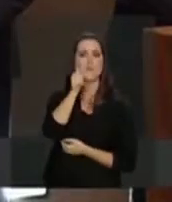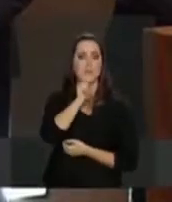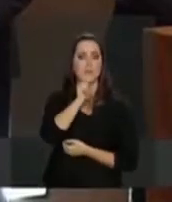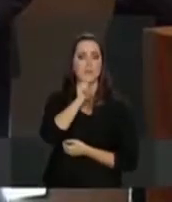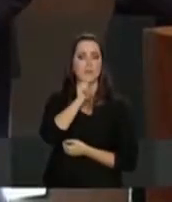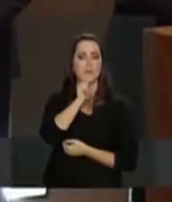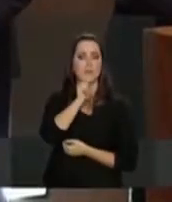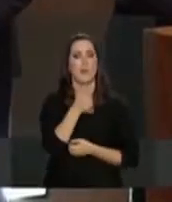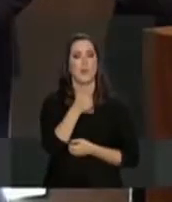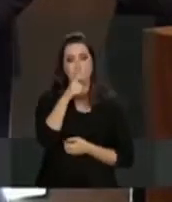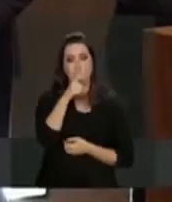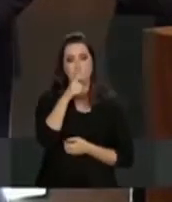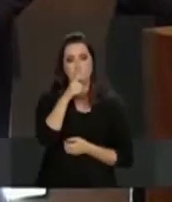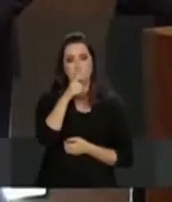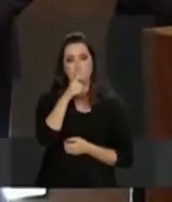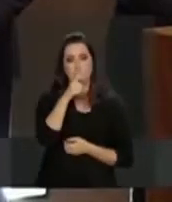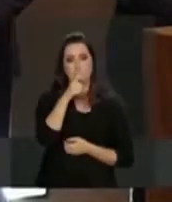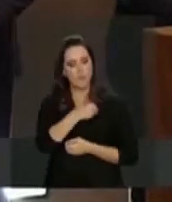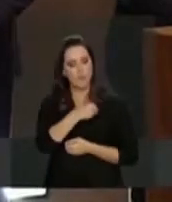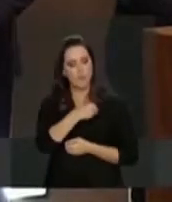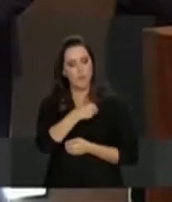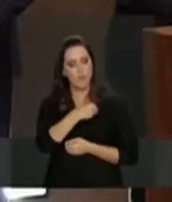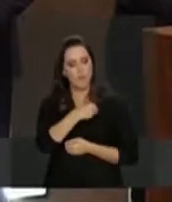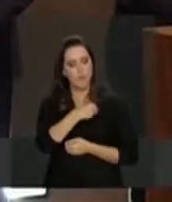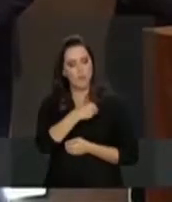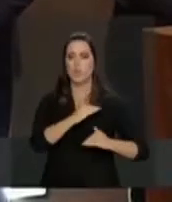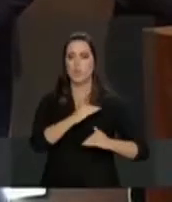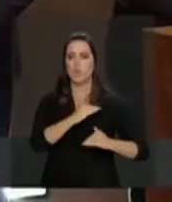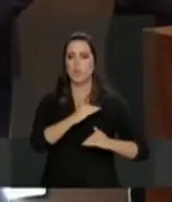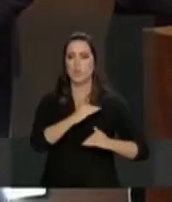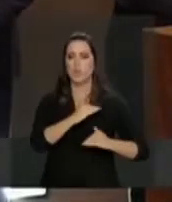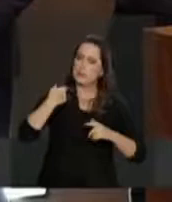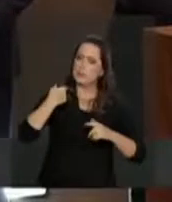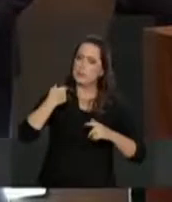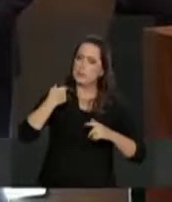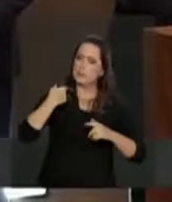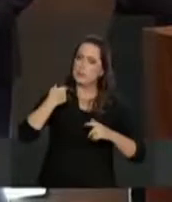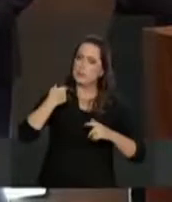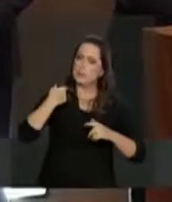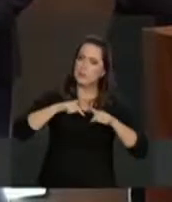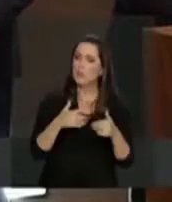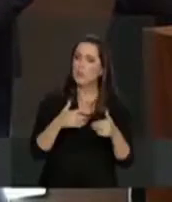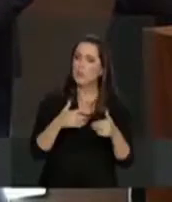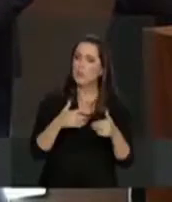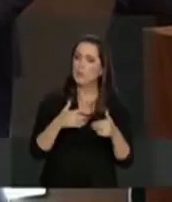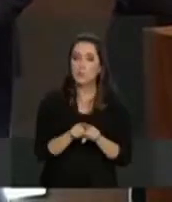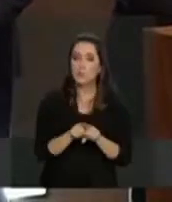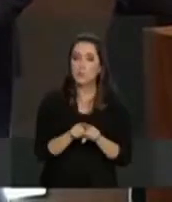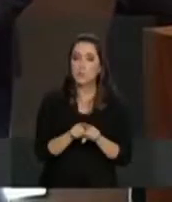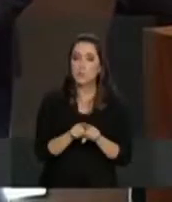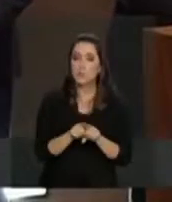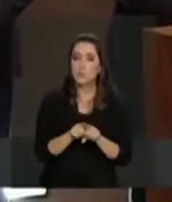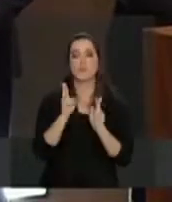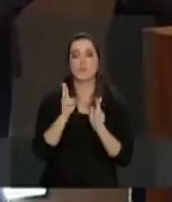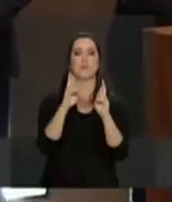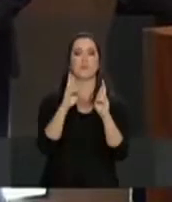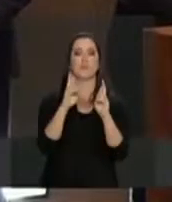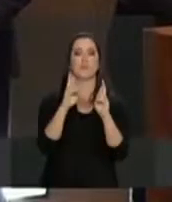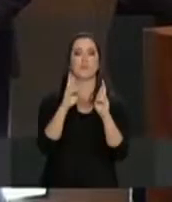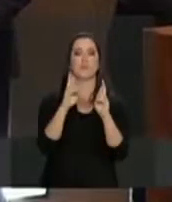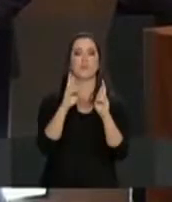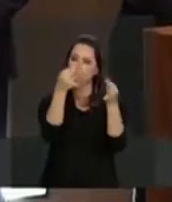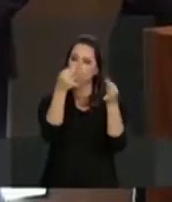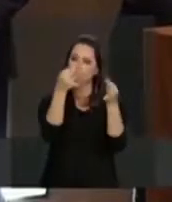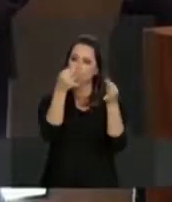mulheres, por mães e pais, que criam seus filhos com suor e dedicação, tendo todos a esperança de uma